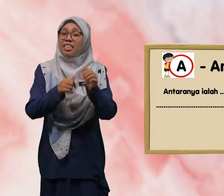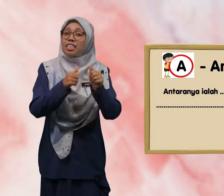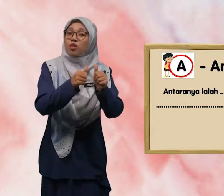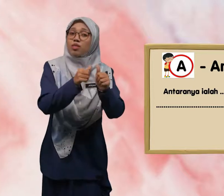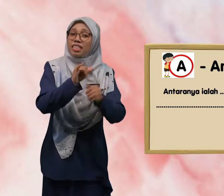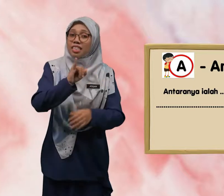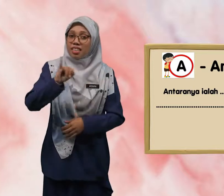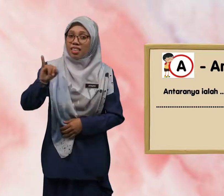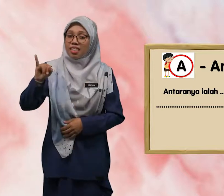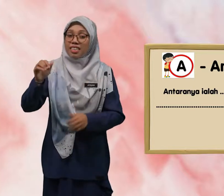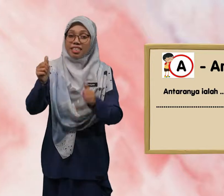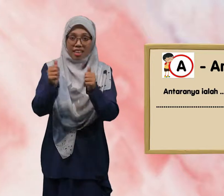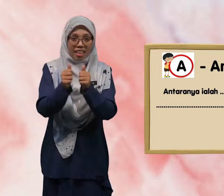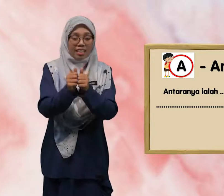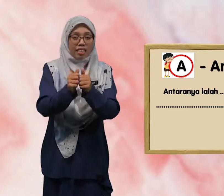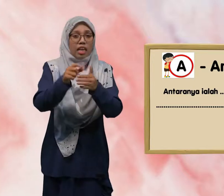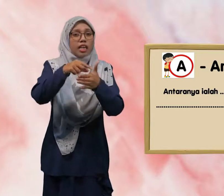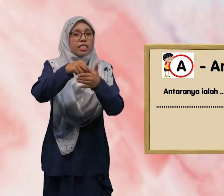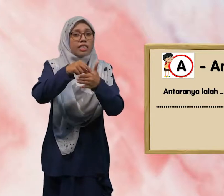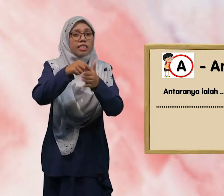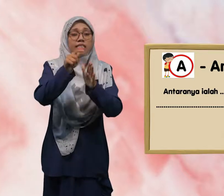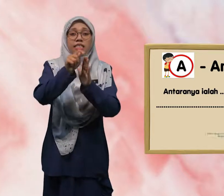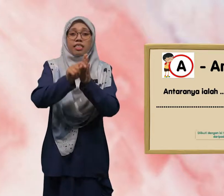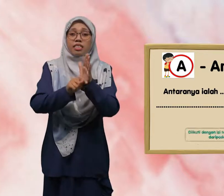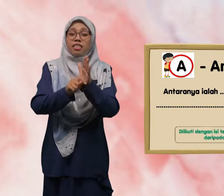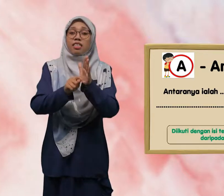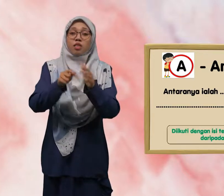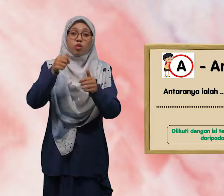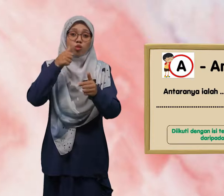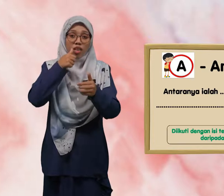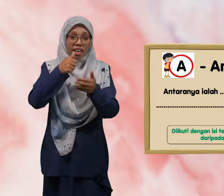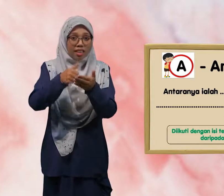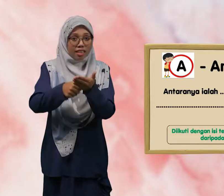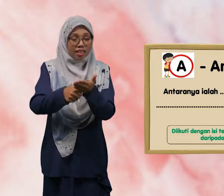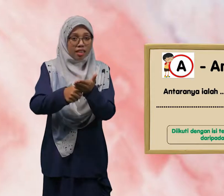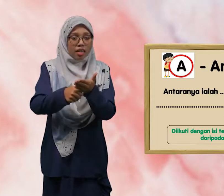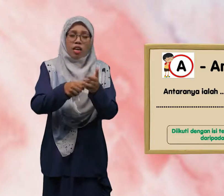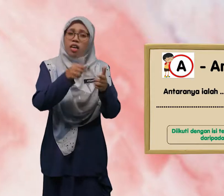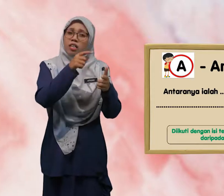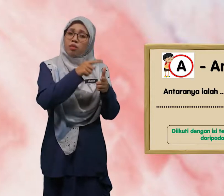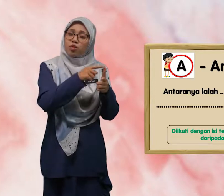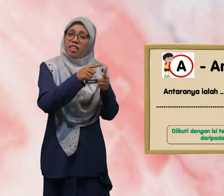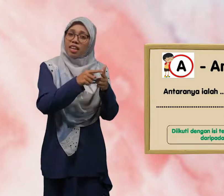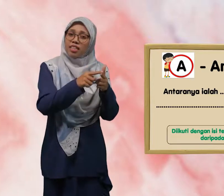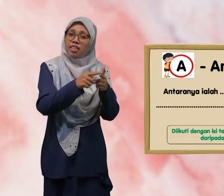diikuti dengan isi tersurat kemudian